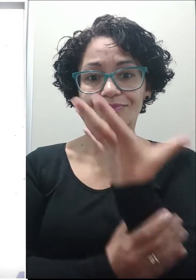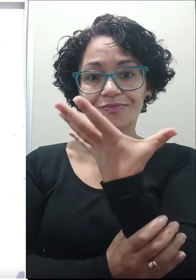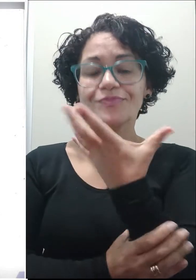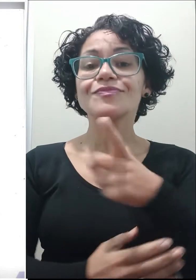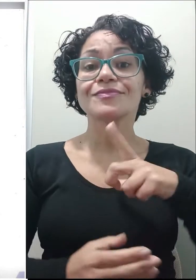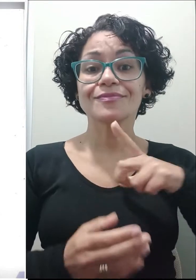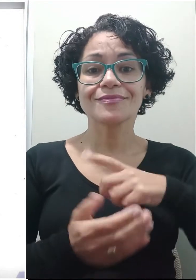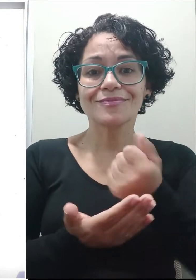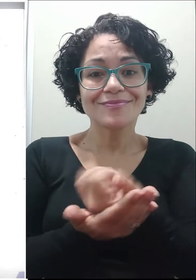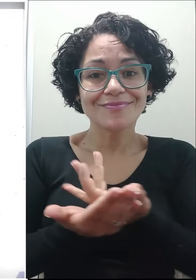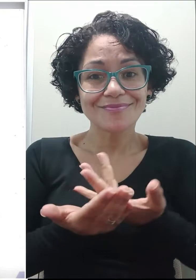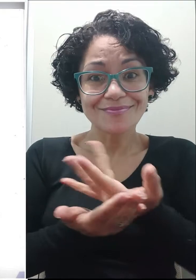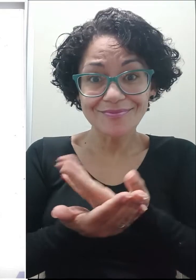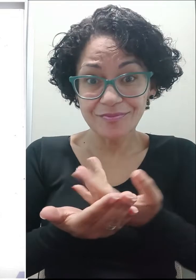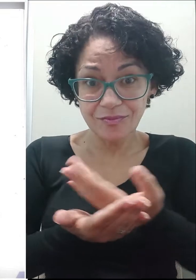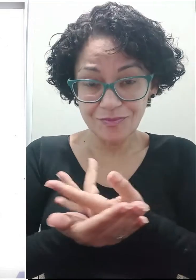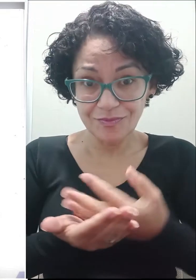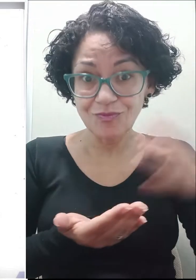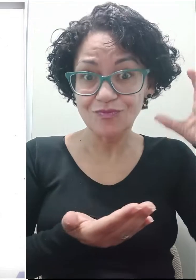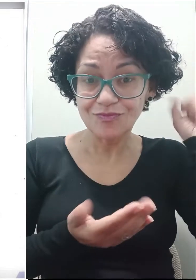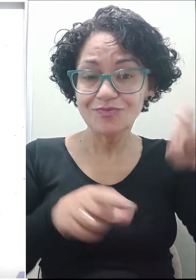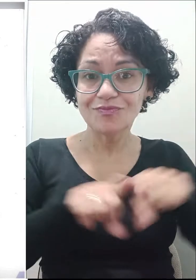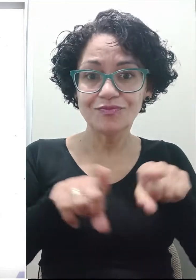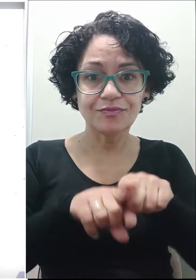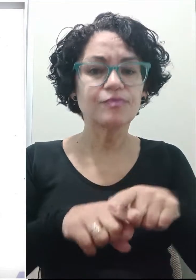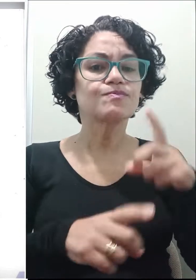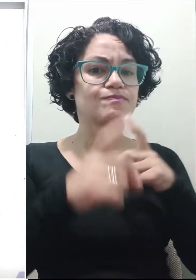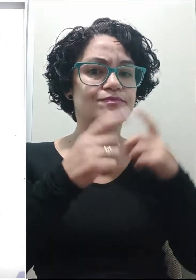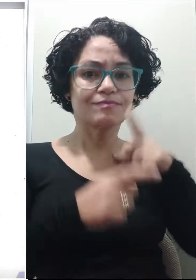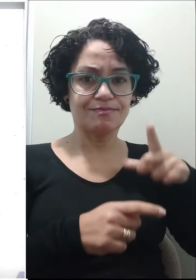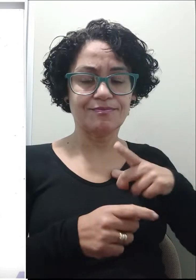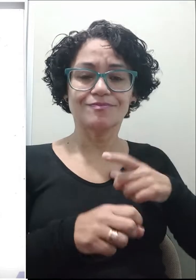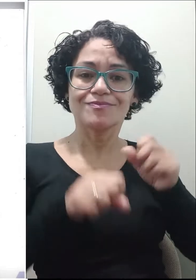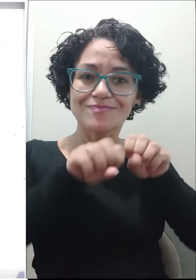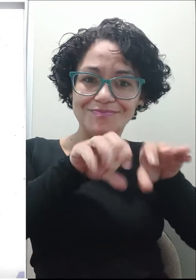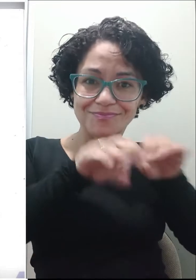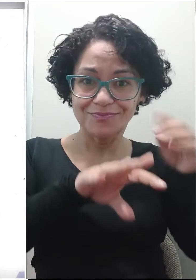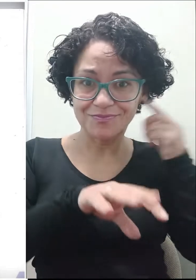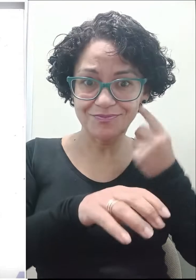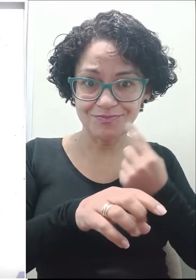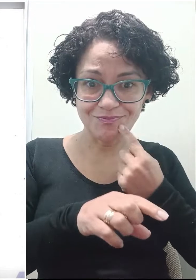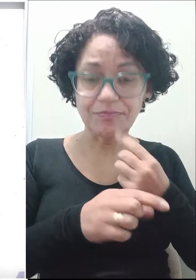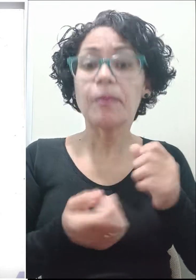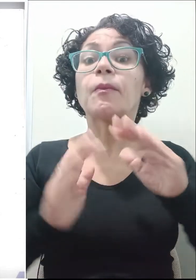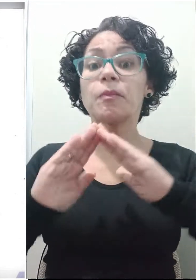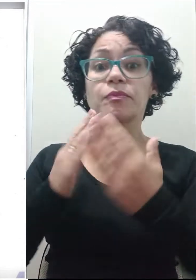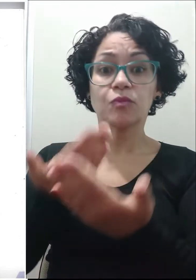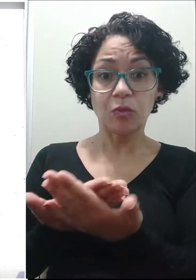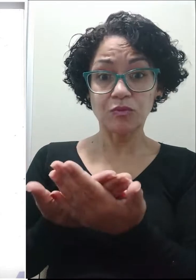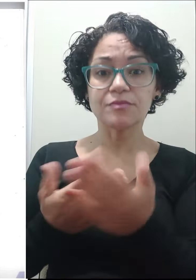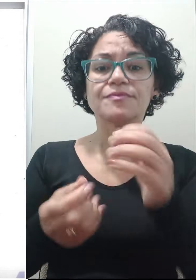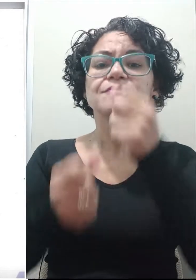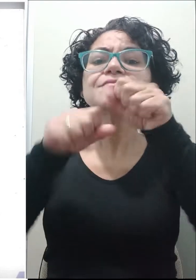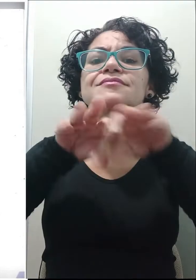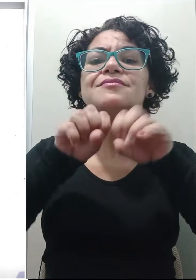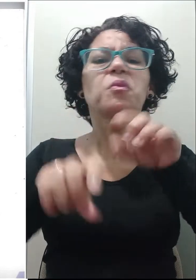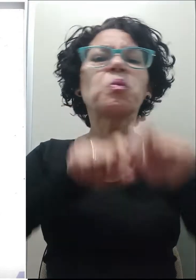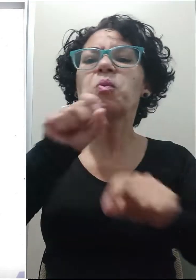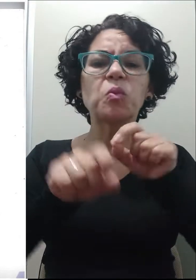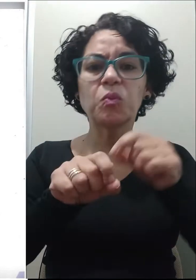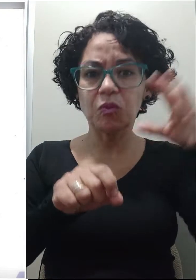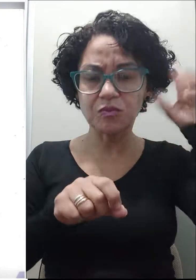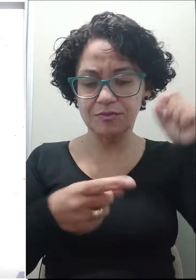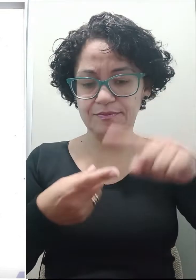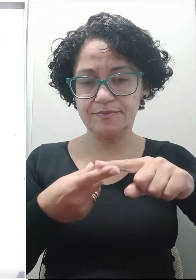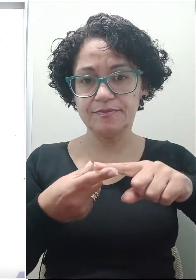das escolas de primeiras letras. Essas escolas tinham por principal objetivo